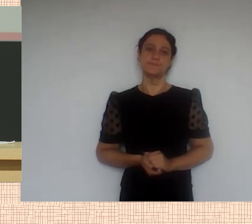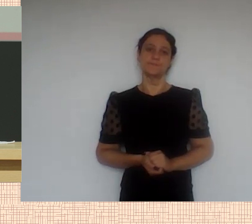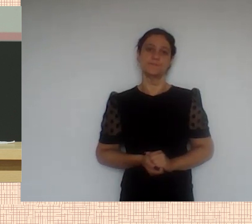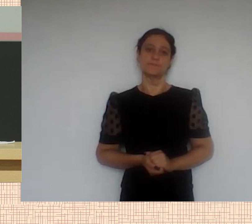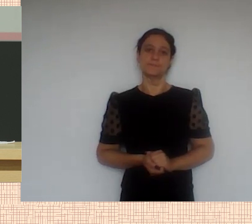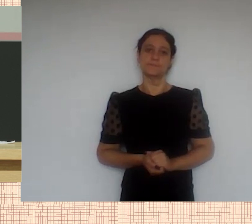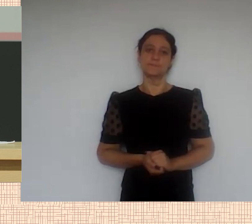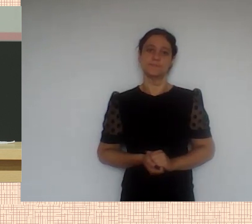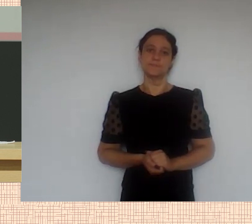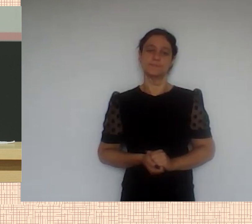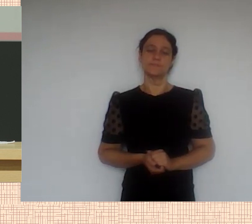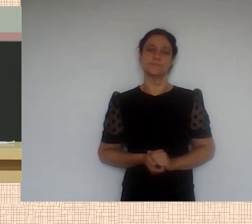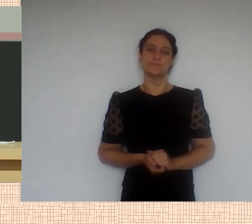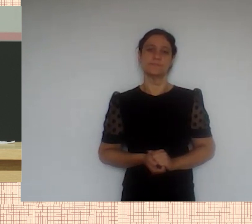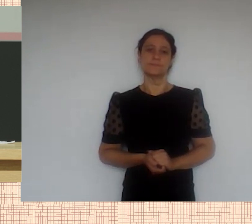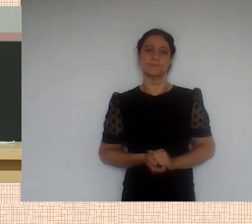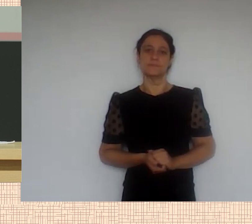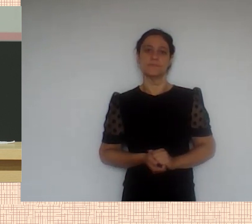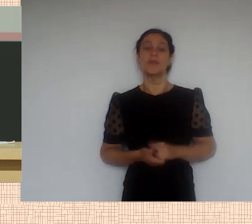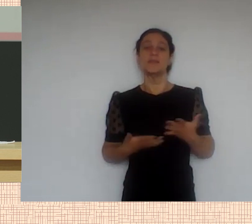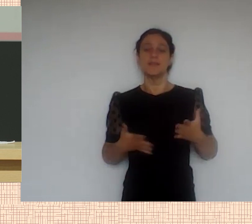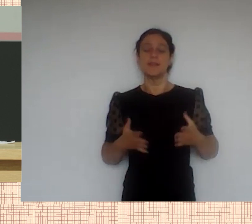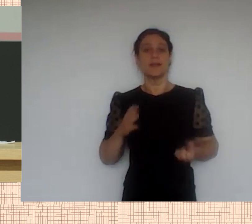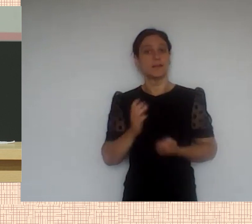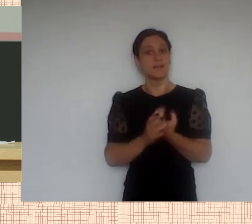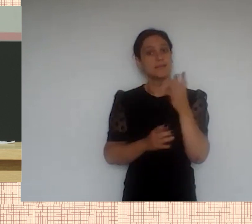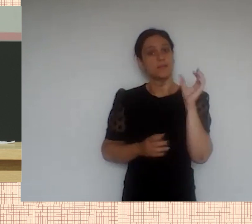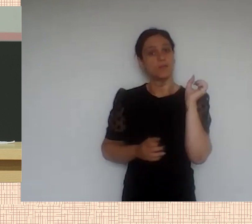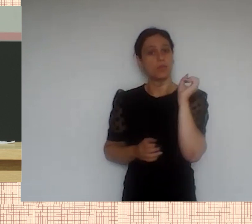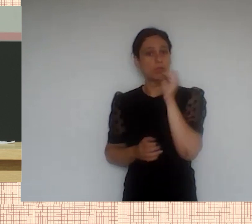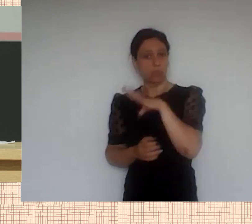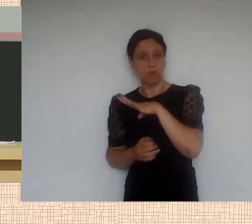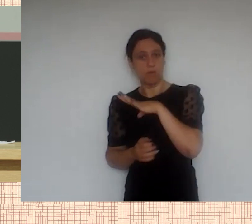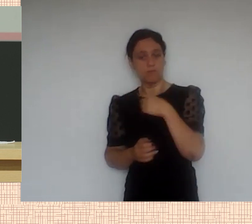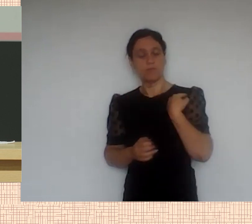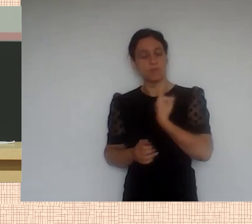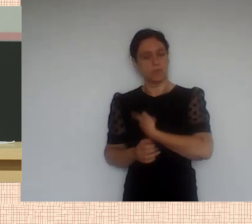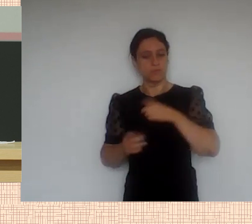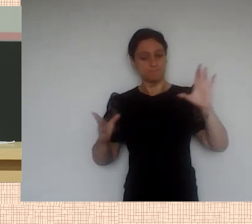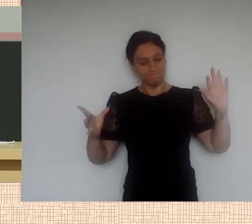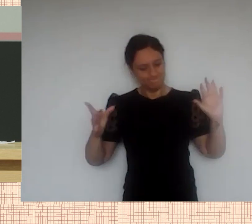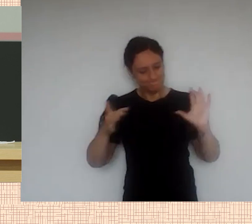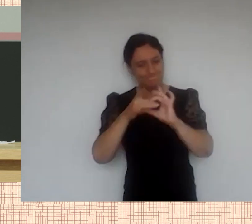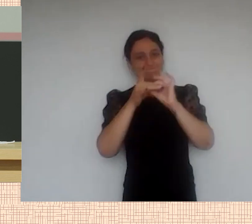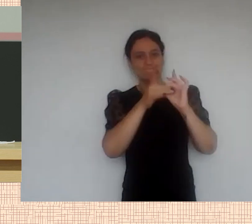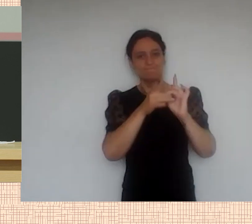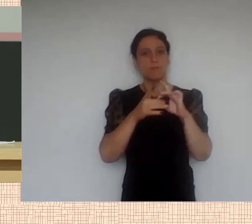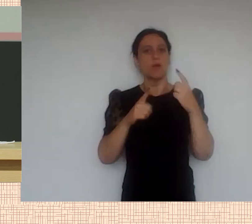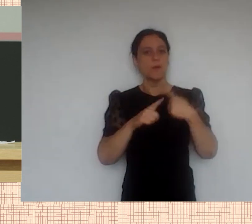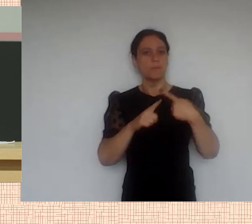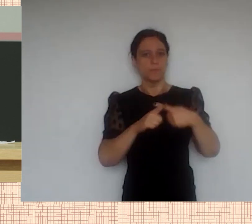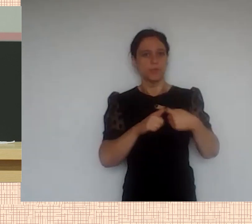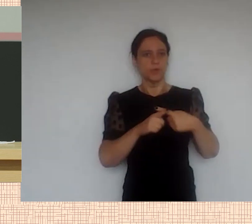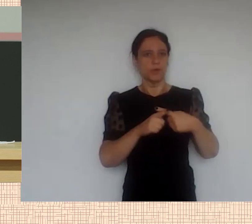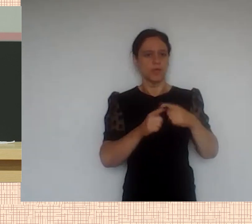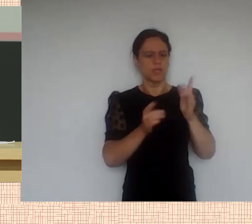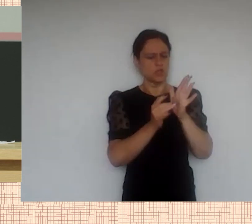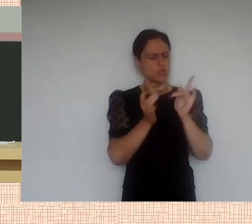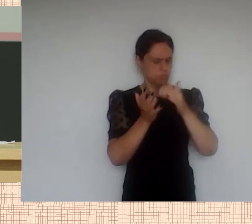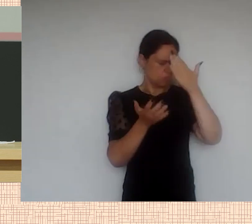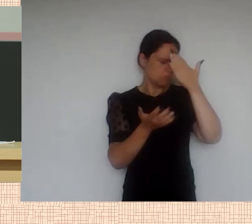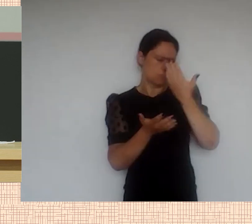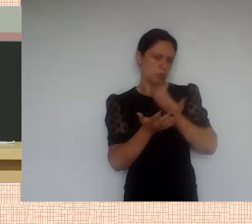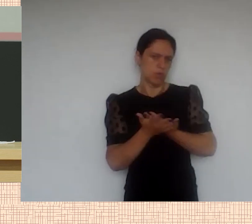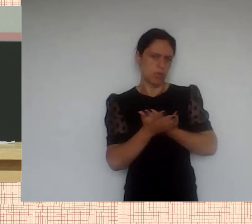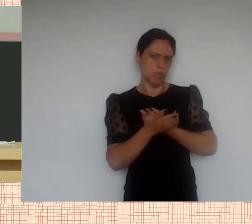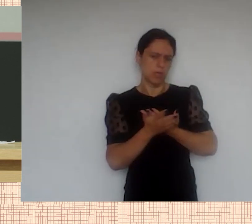Não a nível da criação, a nível da nova criação fomos reconectados. Aquele que crê em Jesus foi reconectado